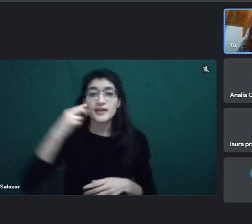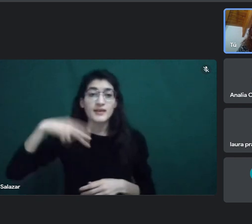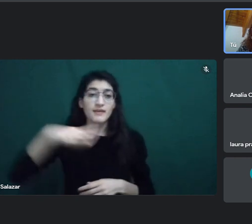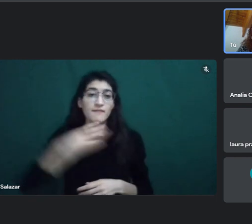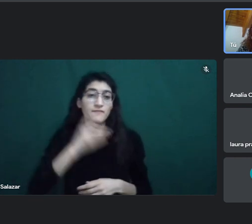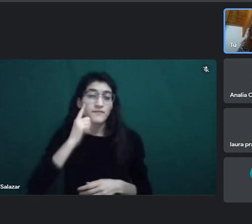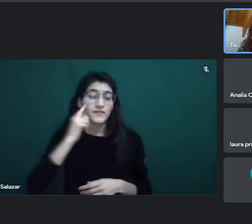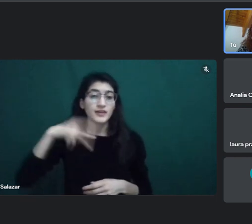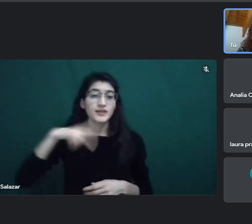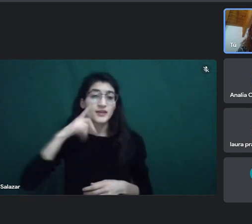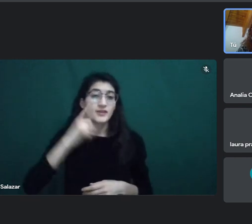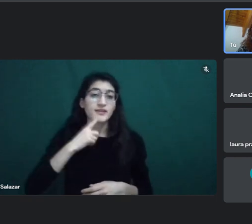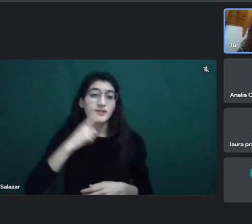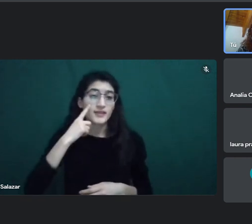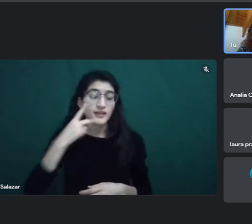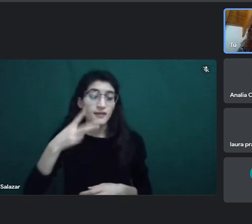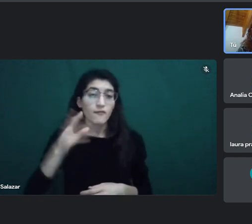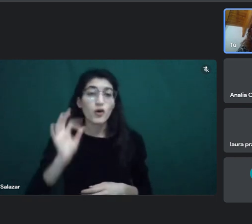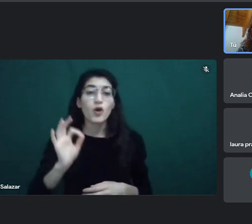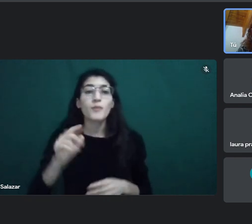¿cuál es el caso?